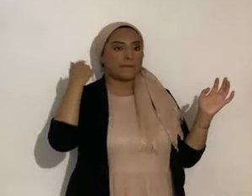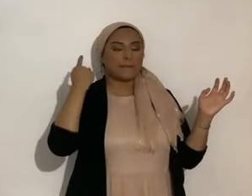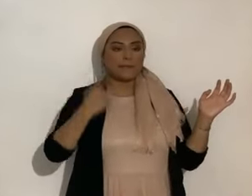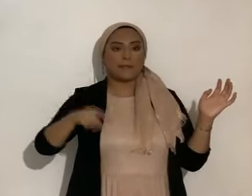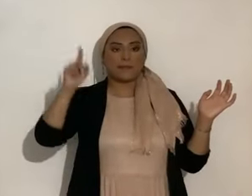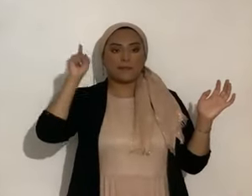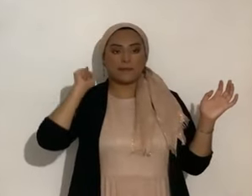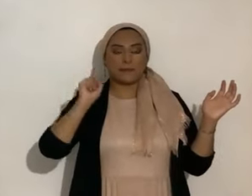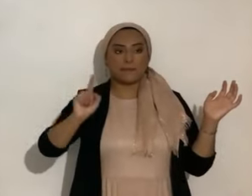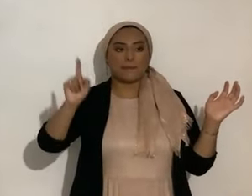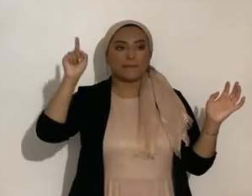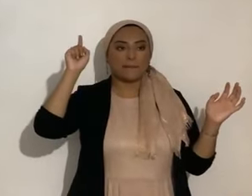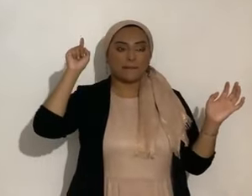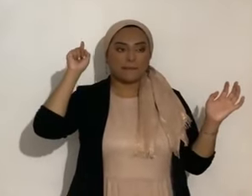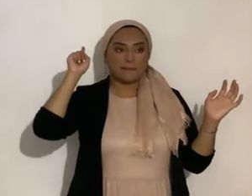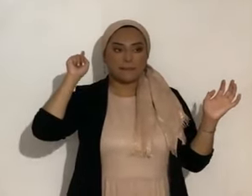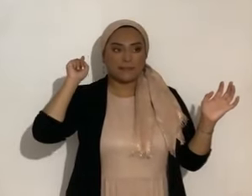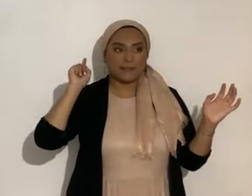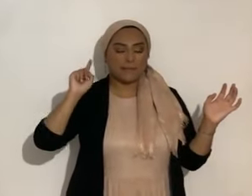Adonai